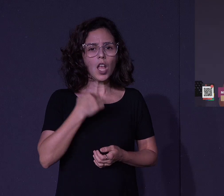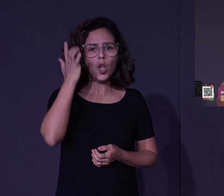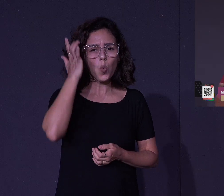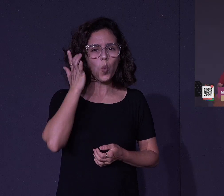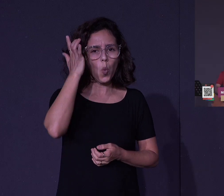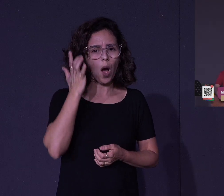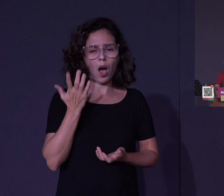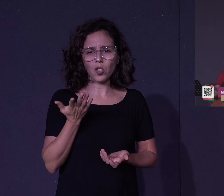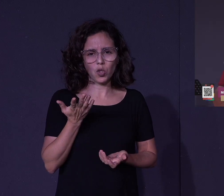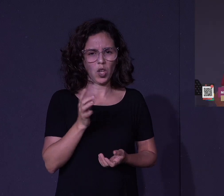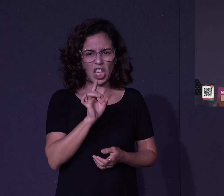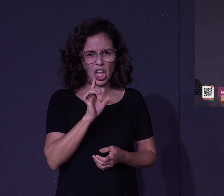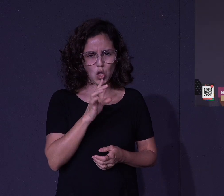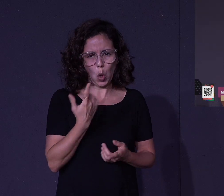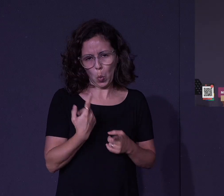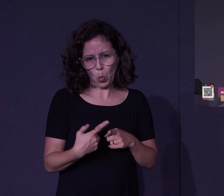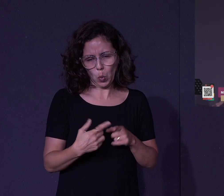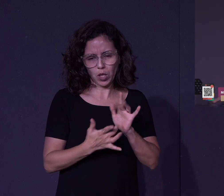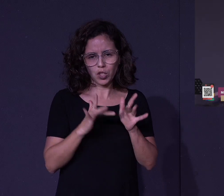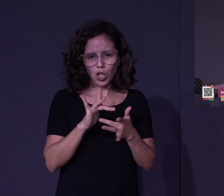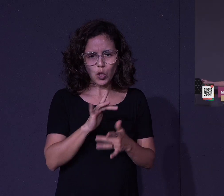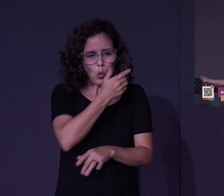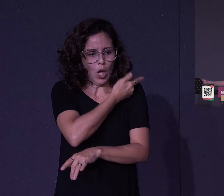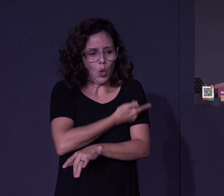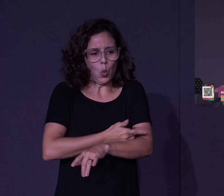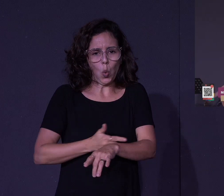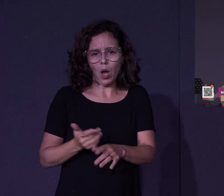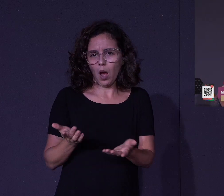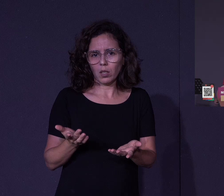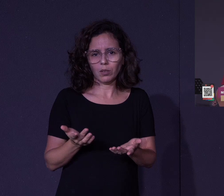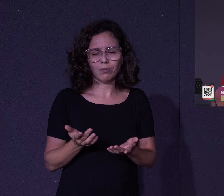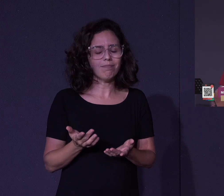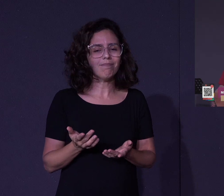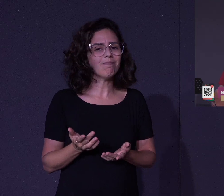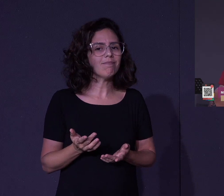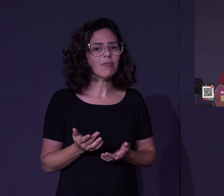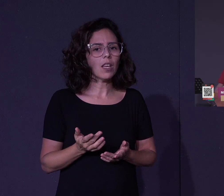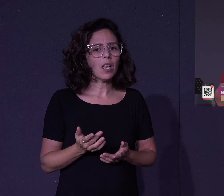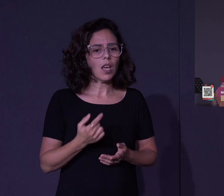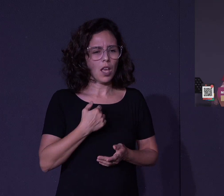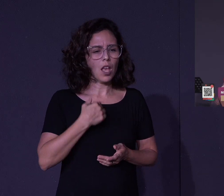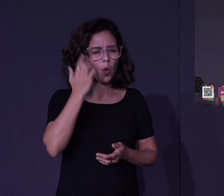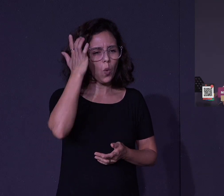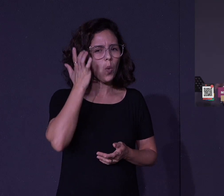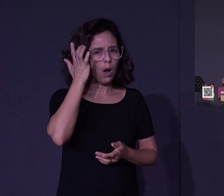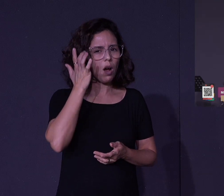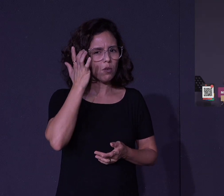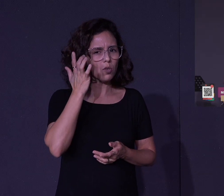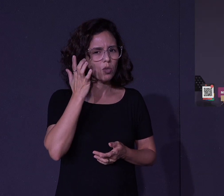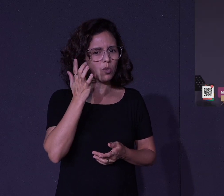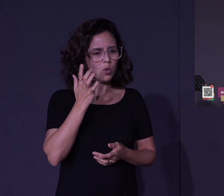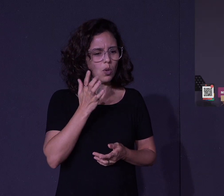gente diz assim: o que precisar de mim, eu estou aqui. Nesses momentos é bom falar pouco. Concorda comigo? Mas quem está falando